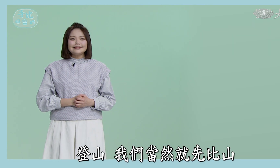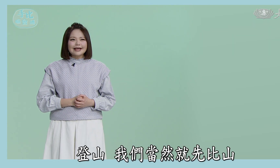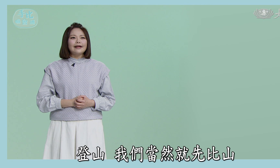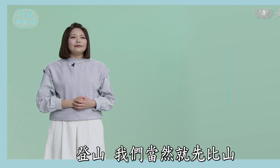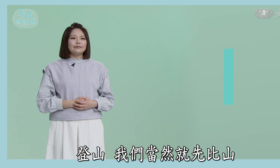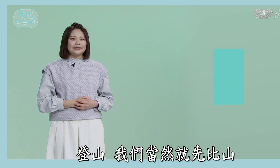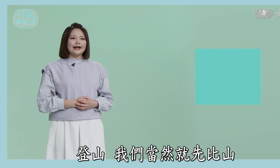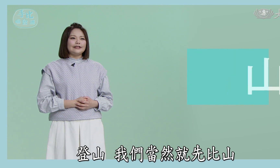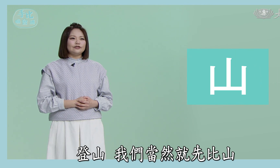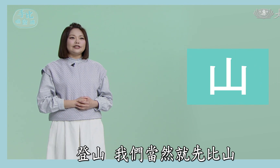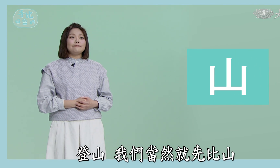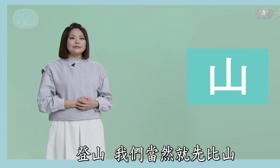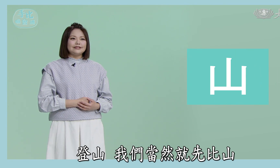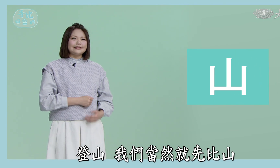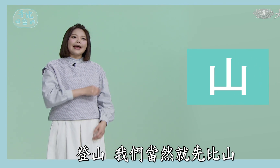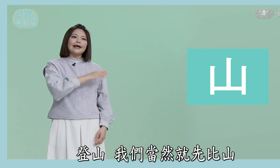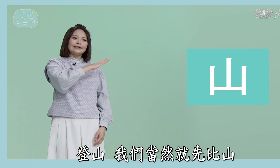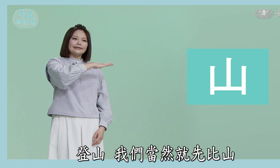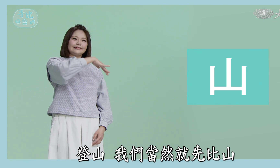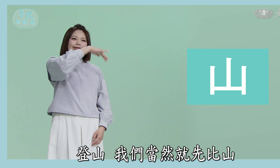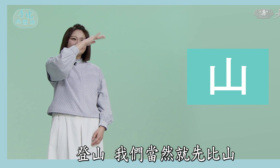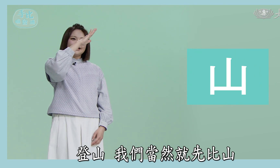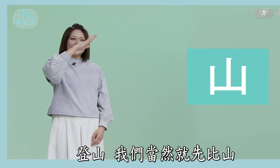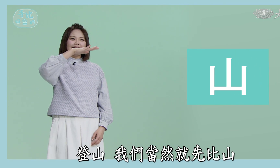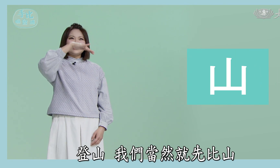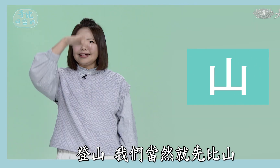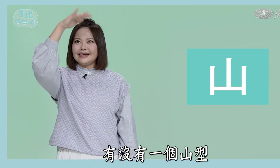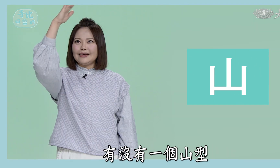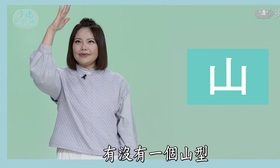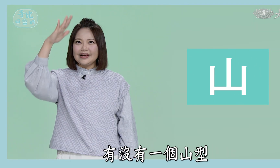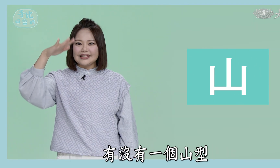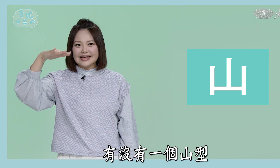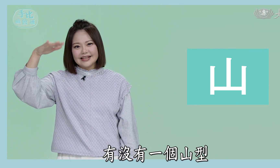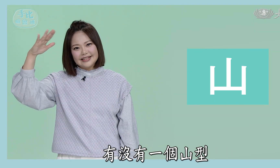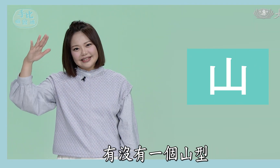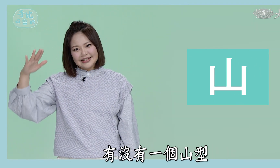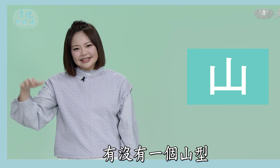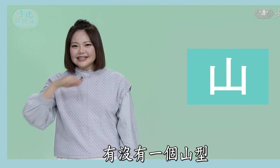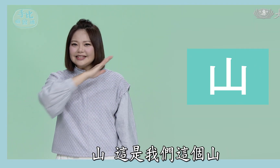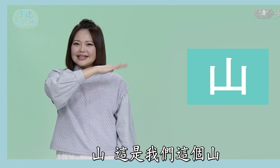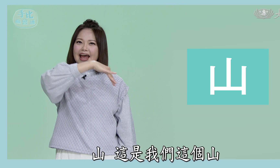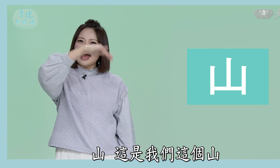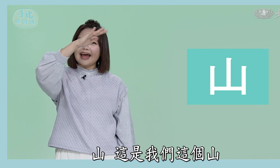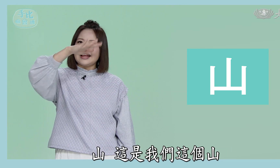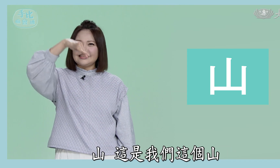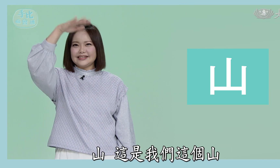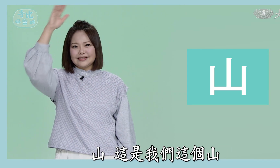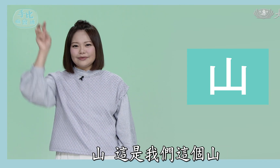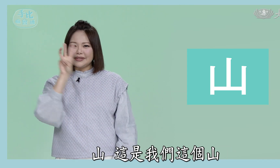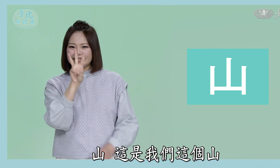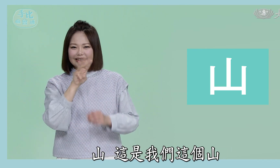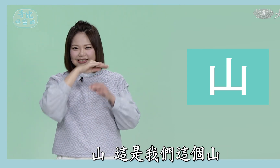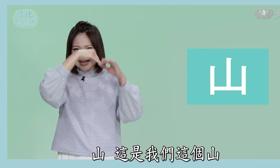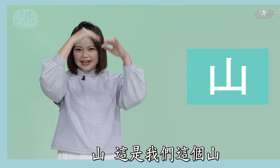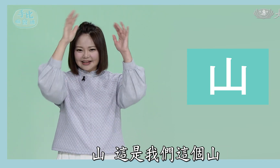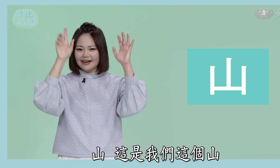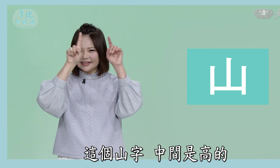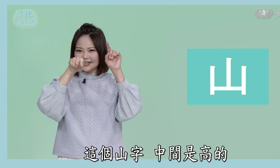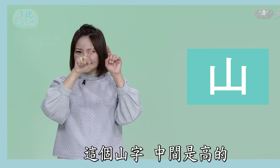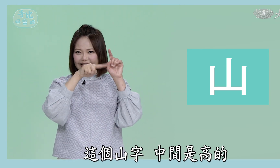三，我们当然就先比三，有没有一个三形？三，这是我们这个山，好，这个山